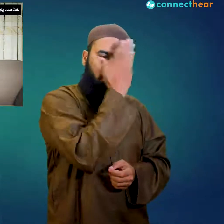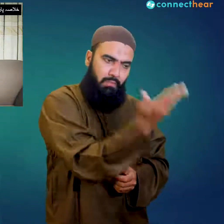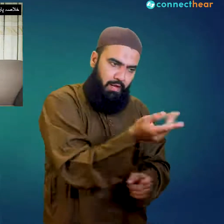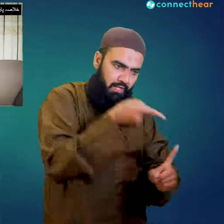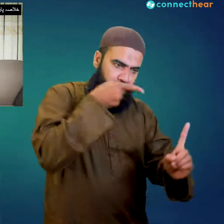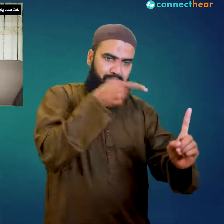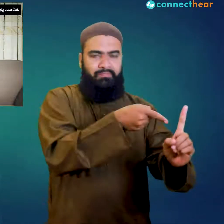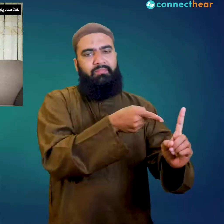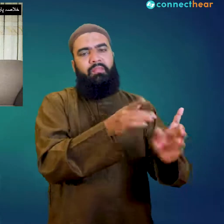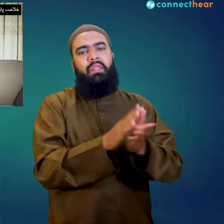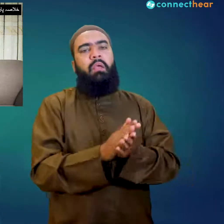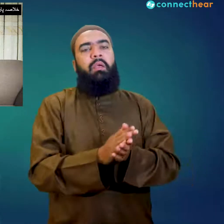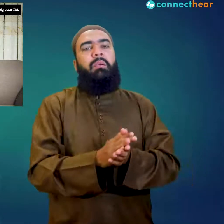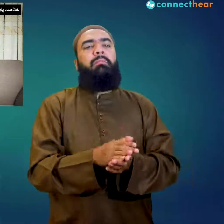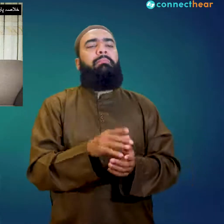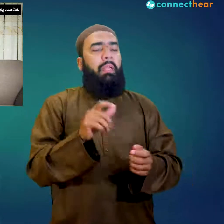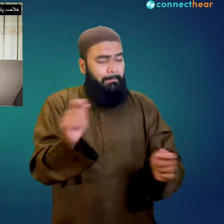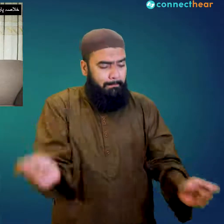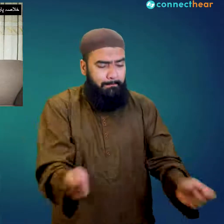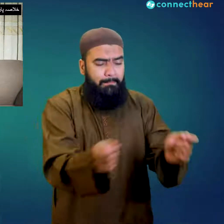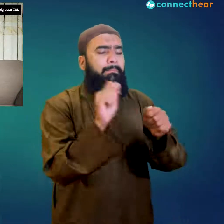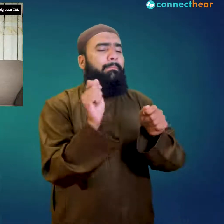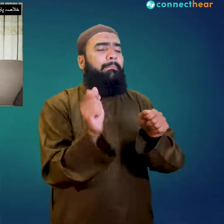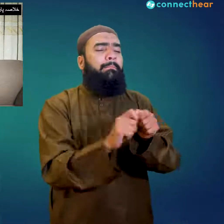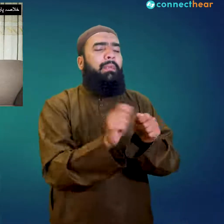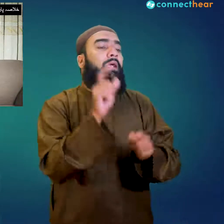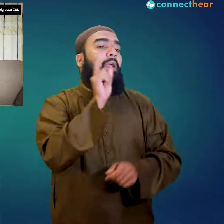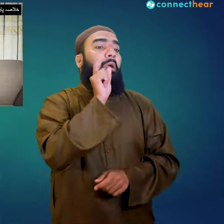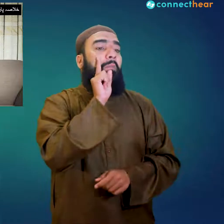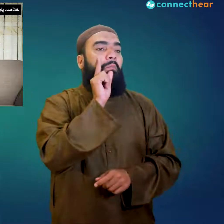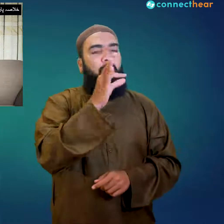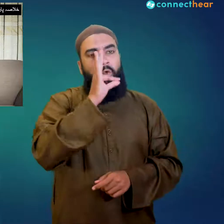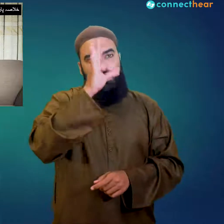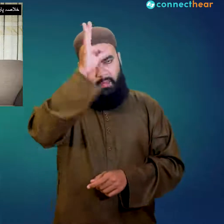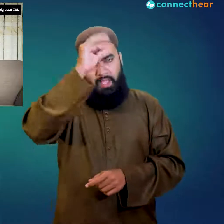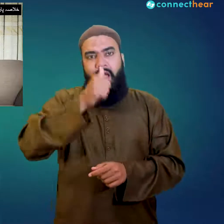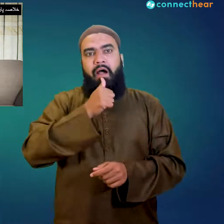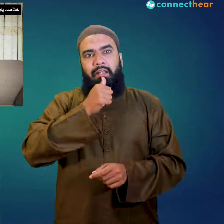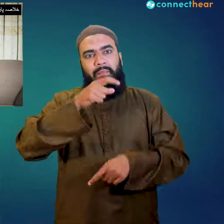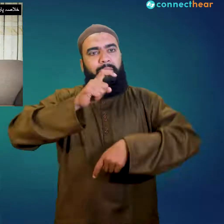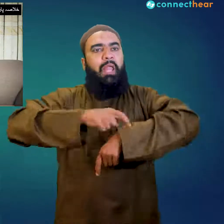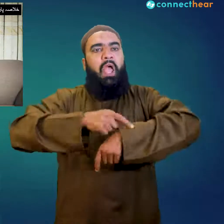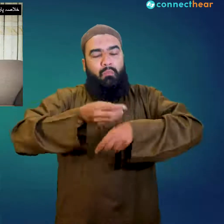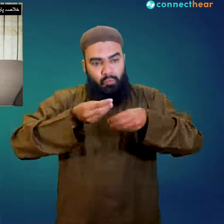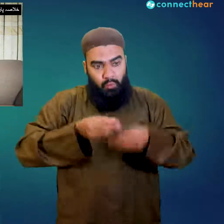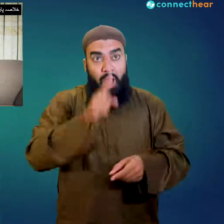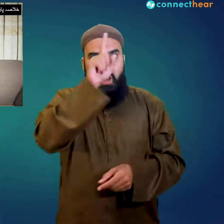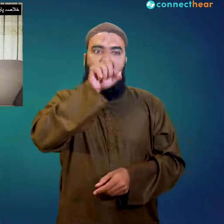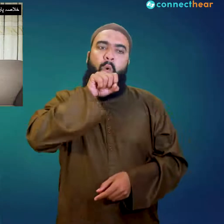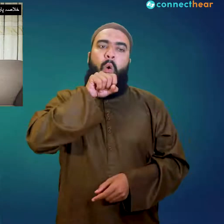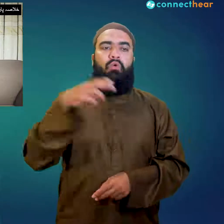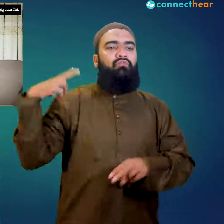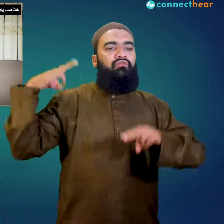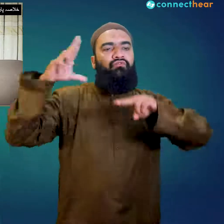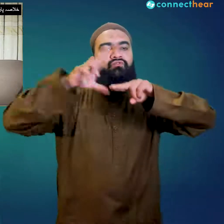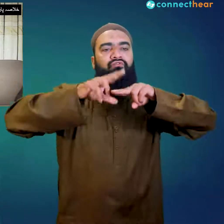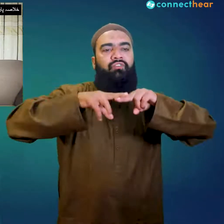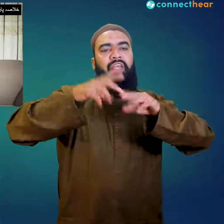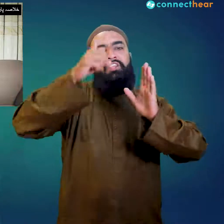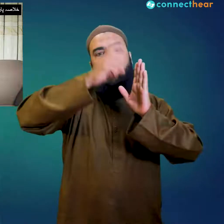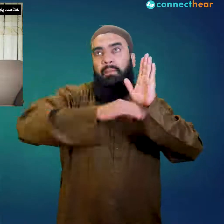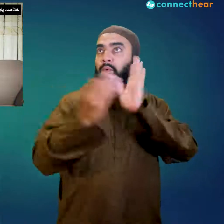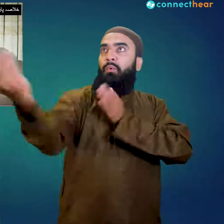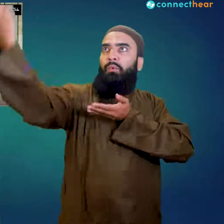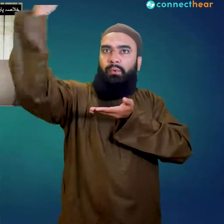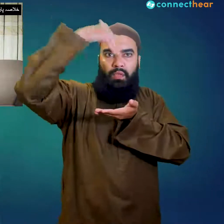پہلے حضرت آدم علیہ السلام کو حضرت جبریل علیہ السلام کے ذریعے سے اس کی تعمیر کا حکم دیا